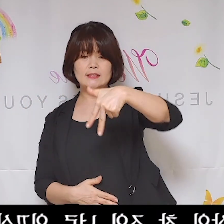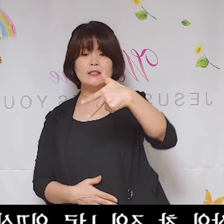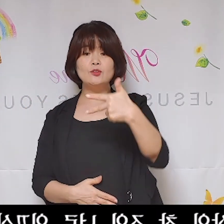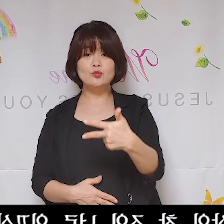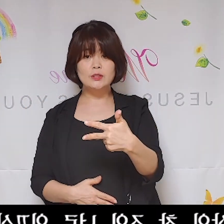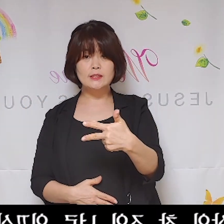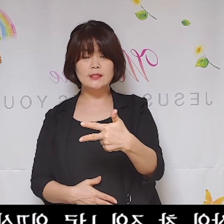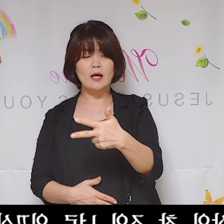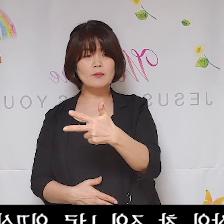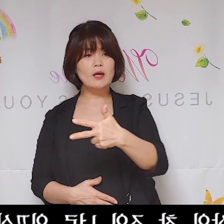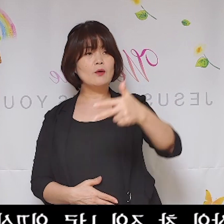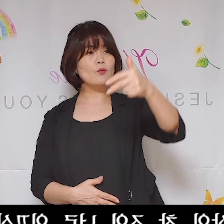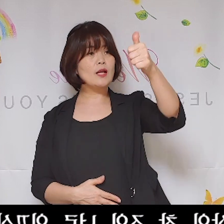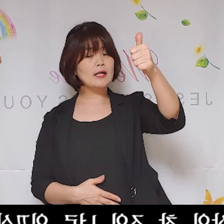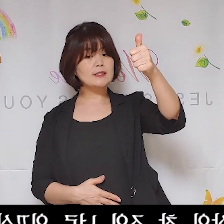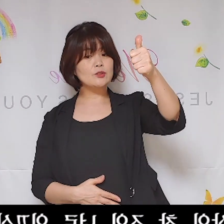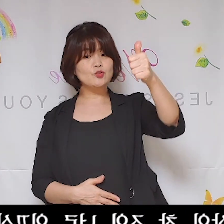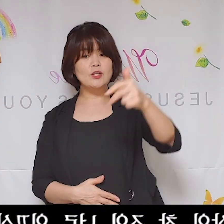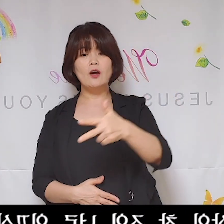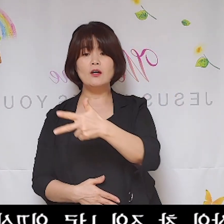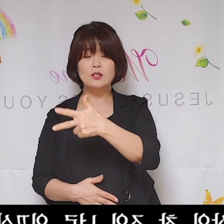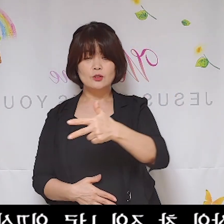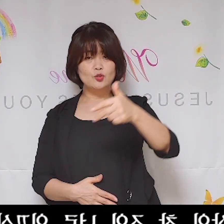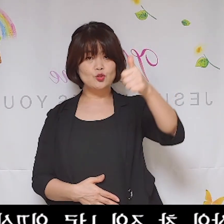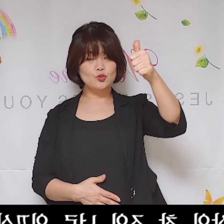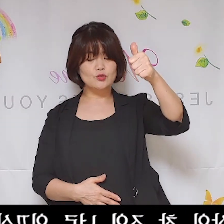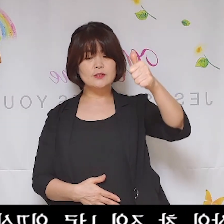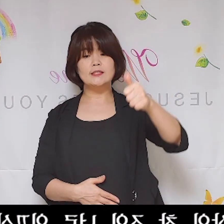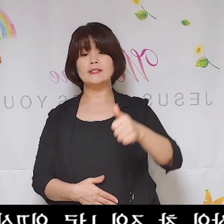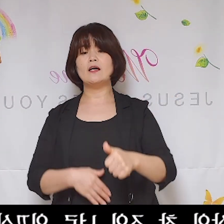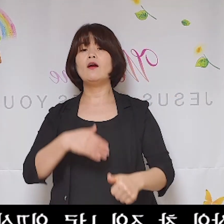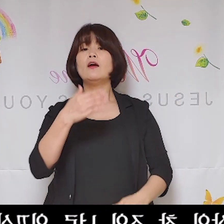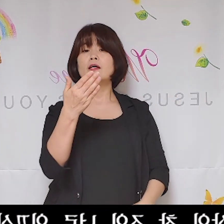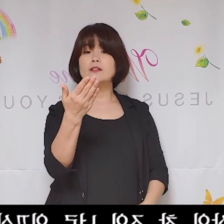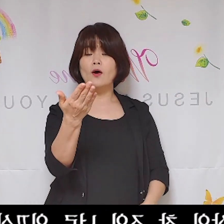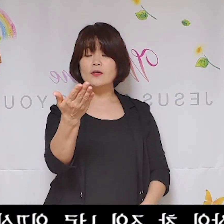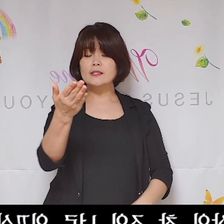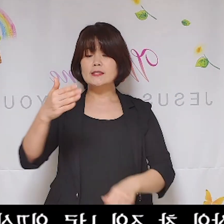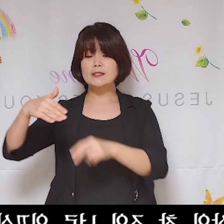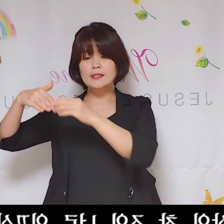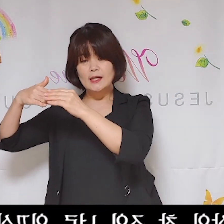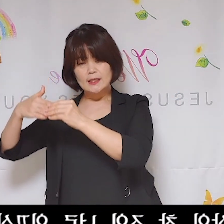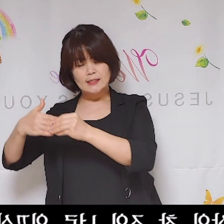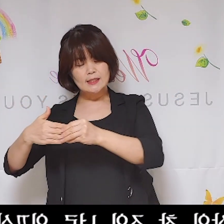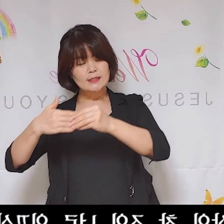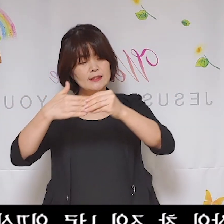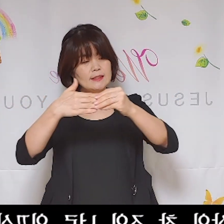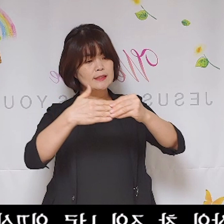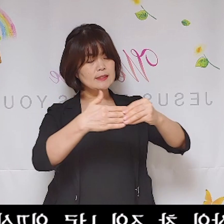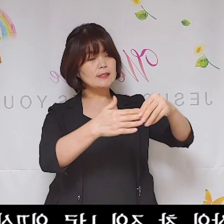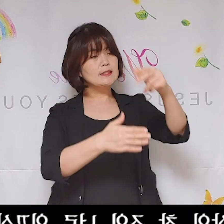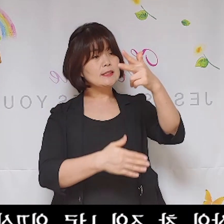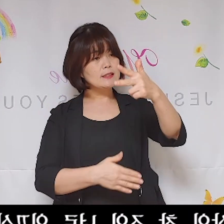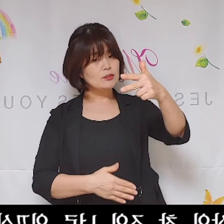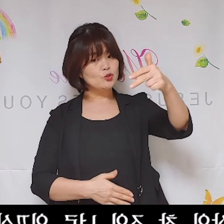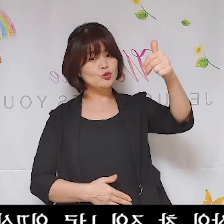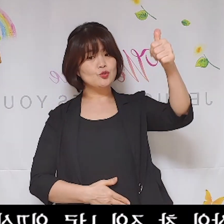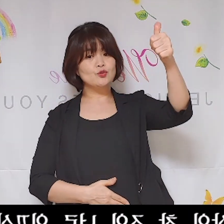지읒을 누이신 다음에 올라가는 게 주죠. 주. 그래서 너를 이끄시는